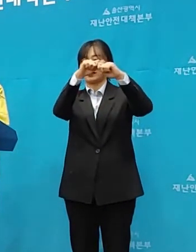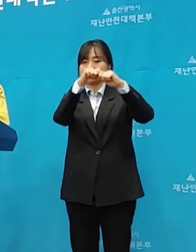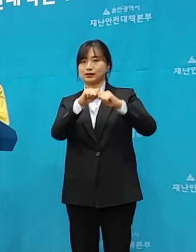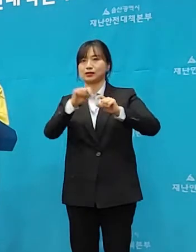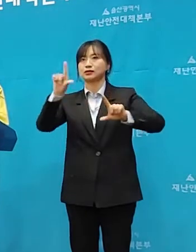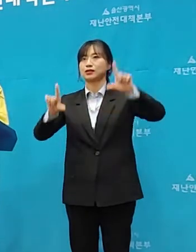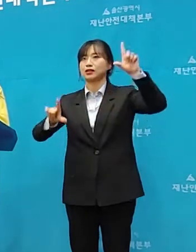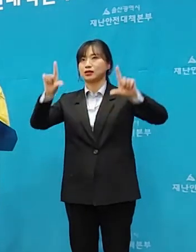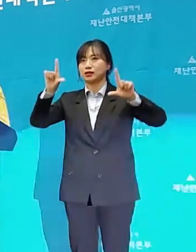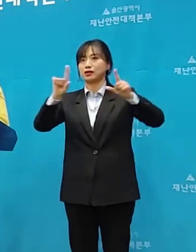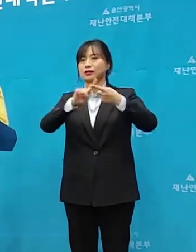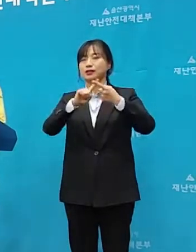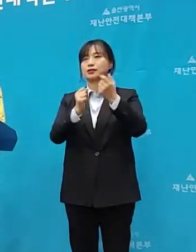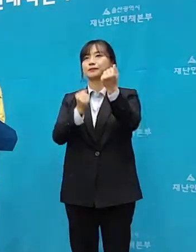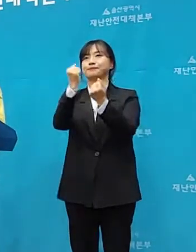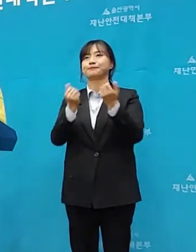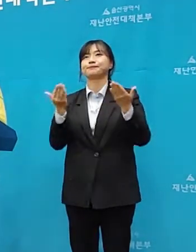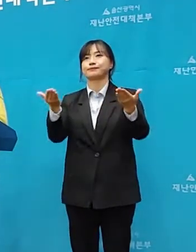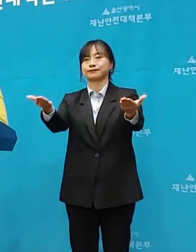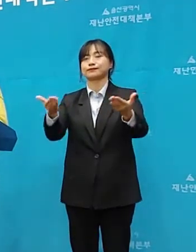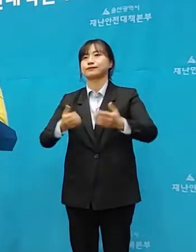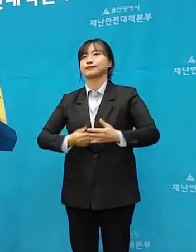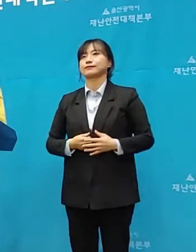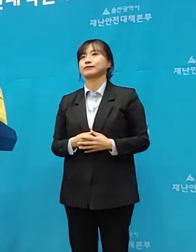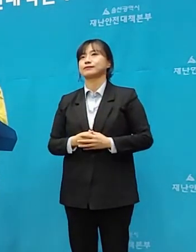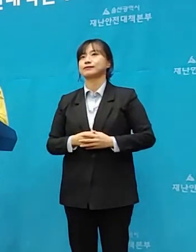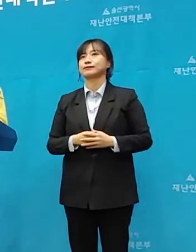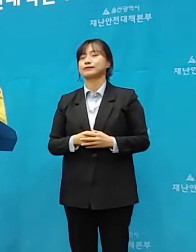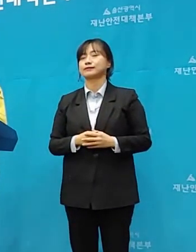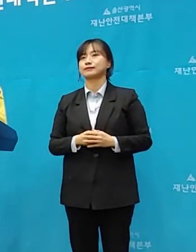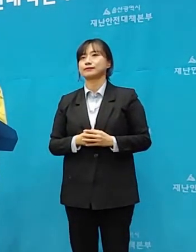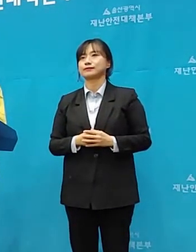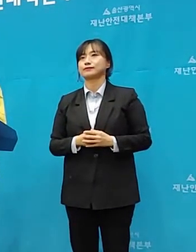구체적인 산불 진화 과정을 설명을 드리겠습니다.